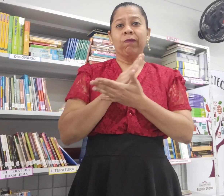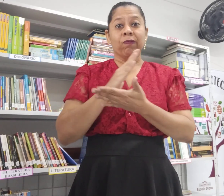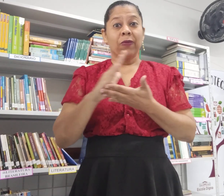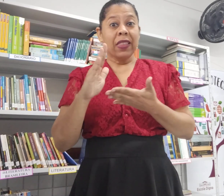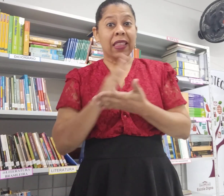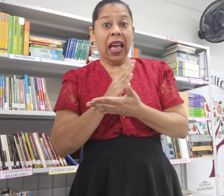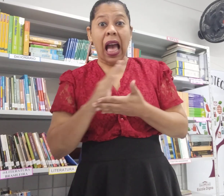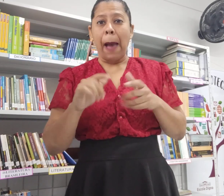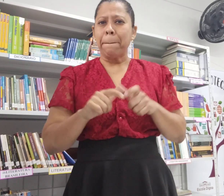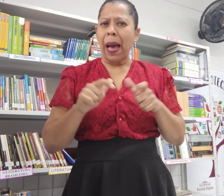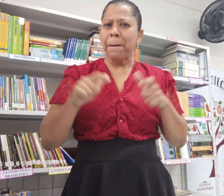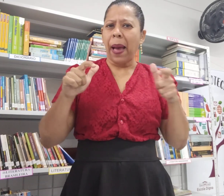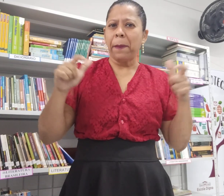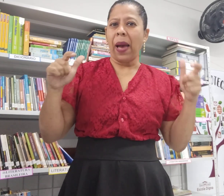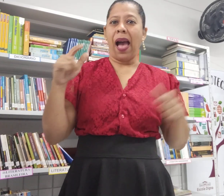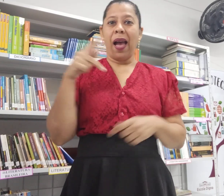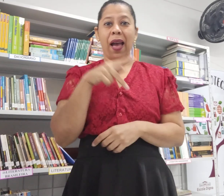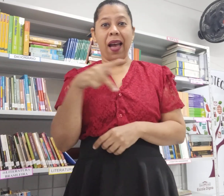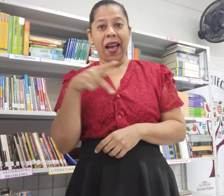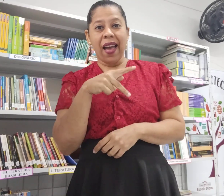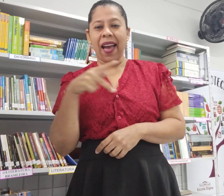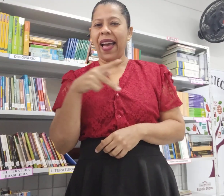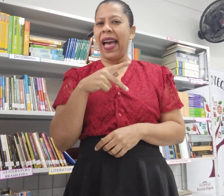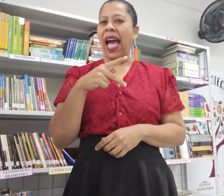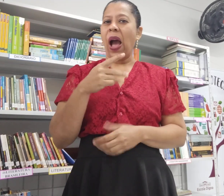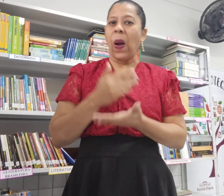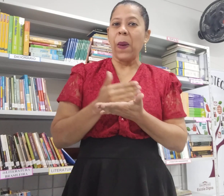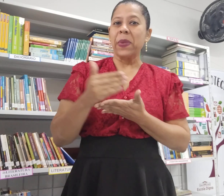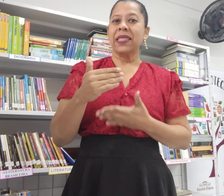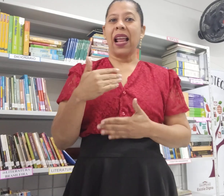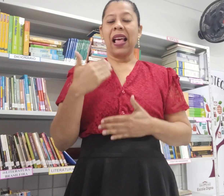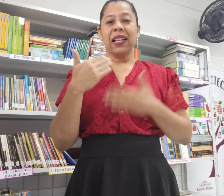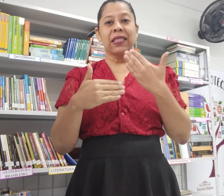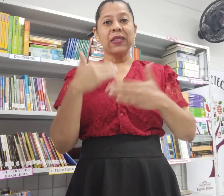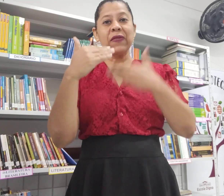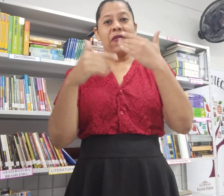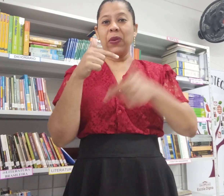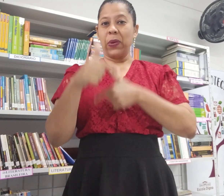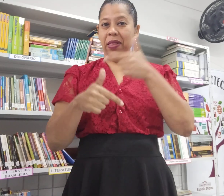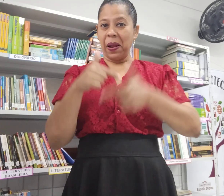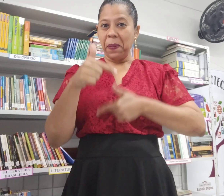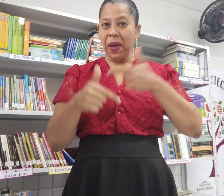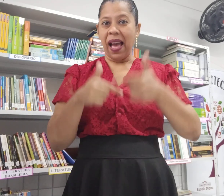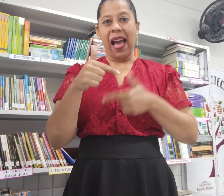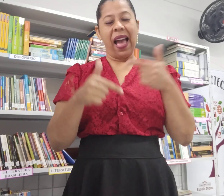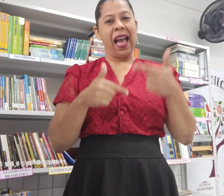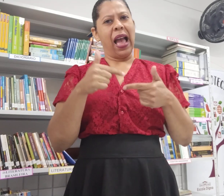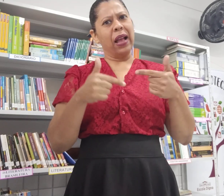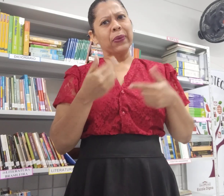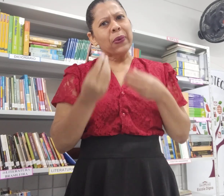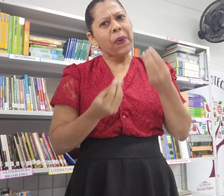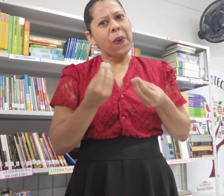que desenvolveram seus trabalhos com os sujeitos surdos diferentes e utilizavam